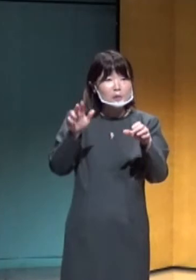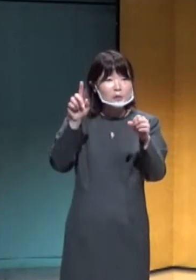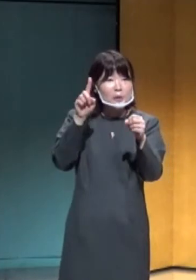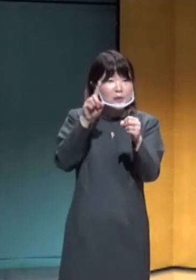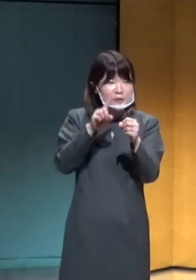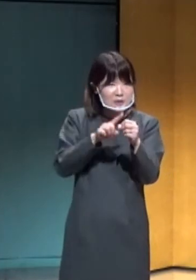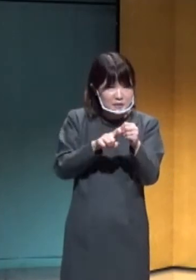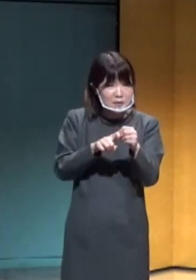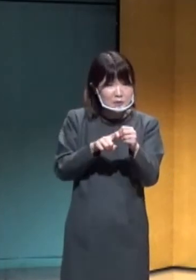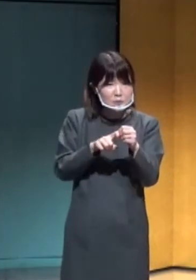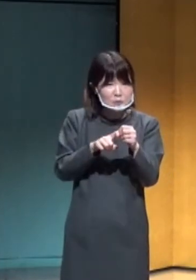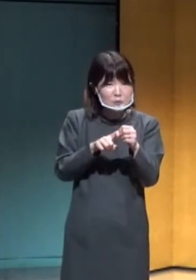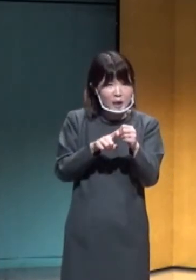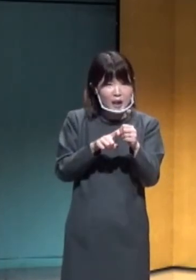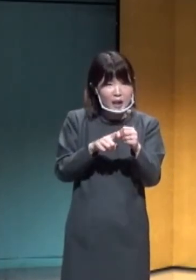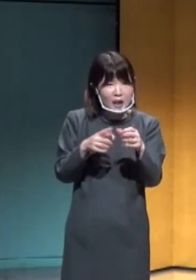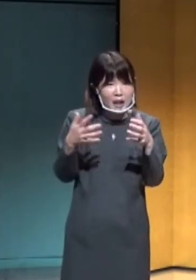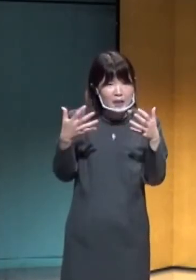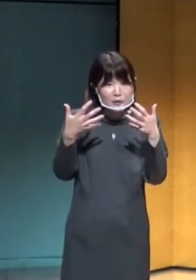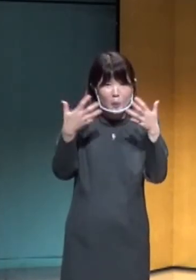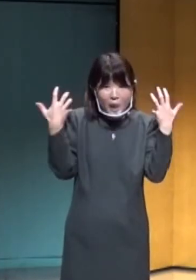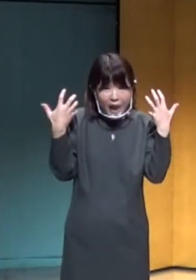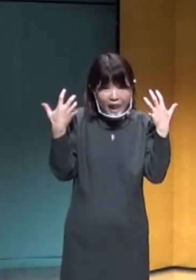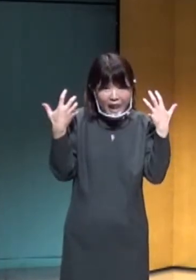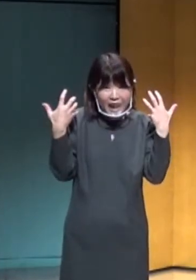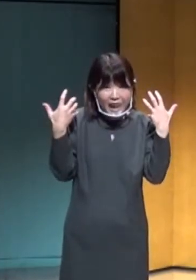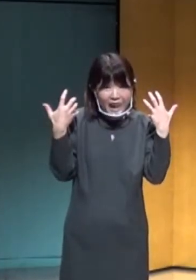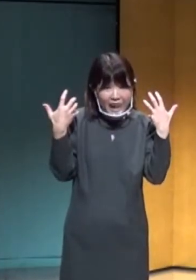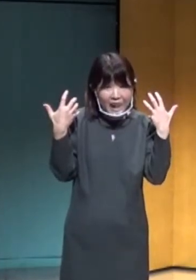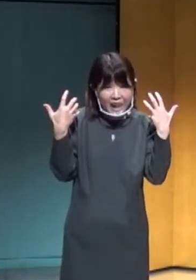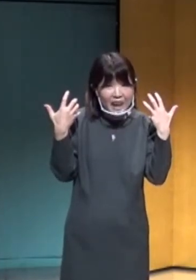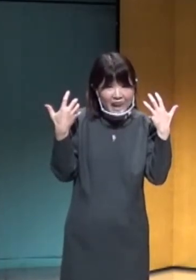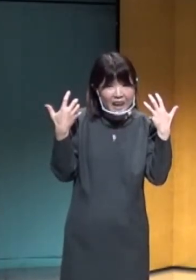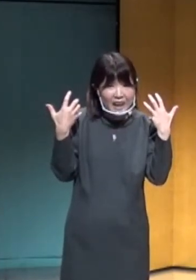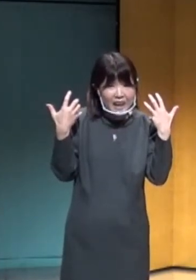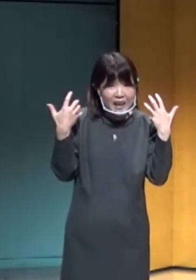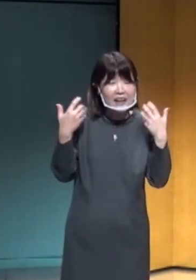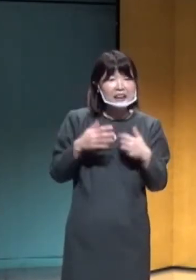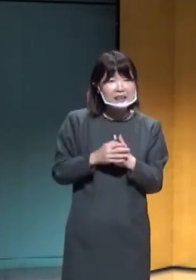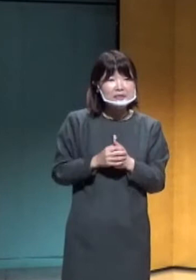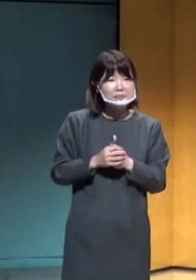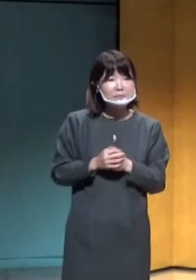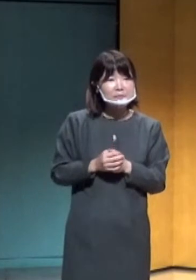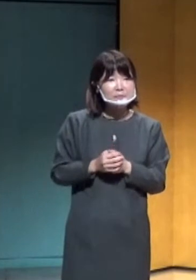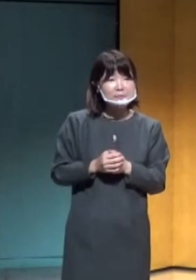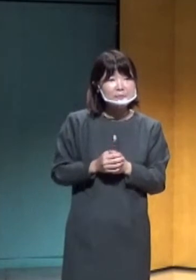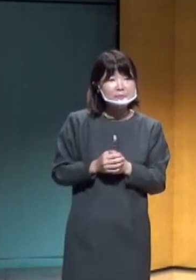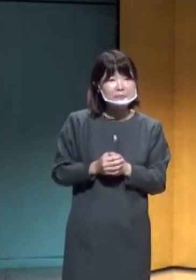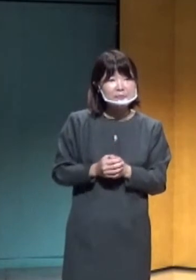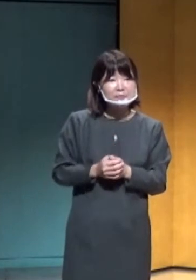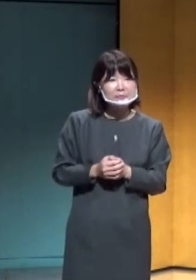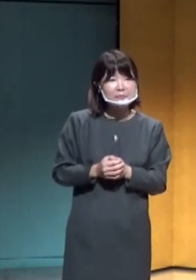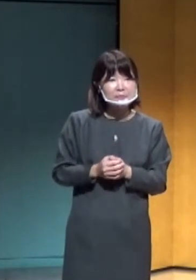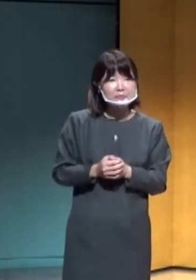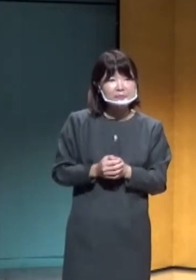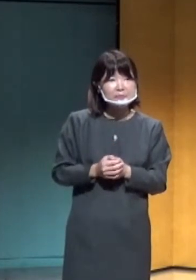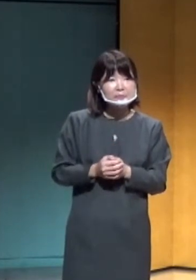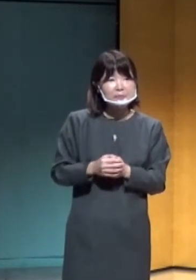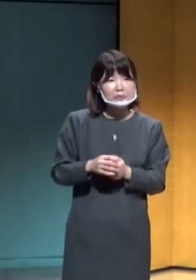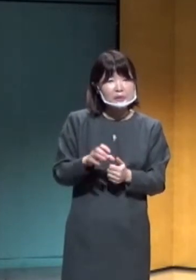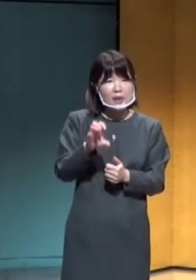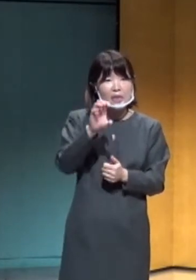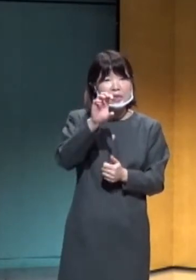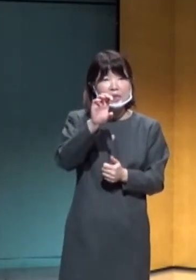上の虎のと言われております。干支は、まあ、世の断りを知